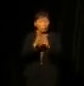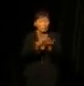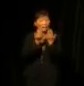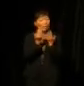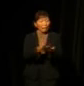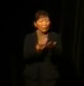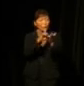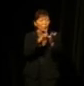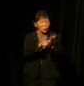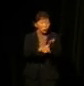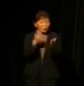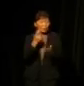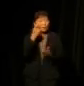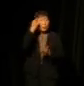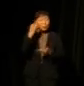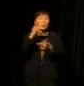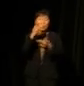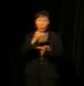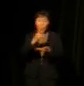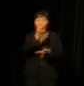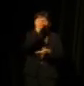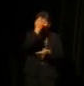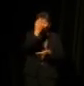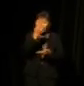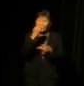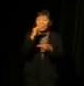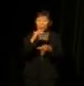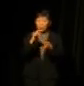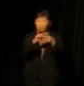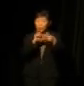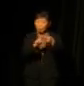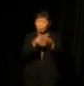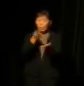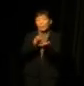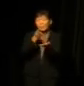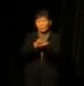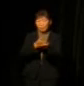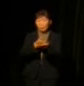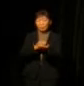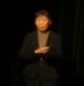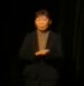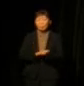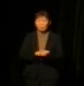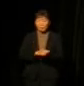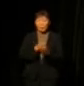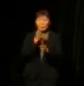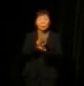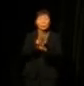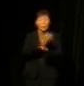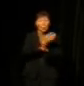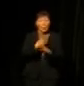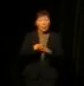こと、学んだことを話させていただきます。休憩を挟んで後半は自